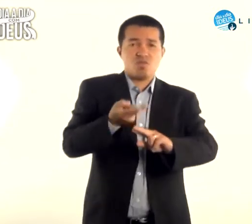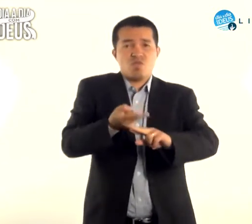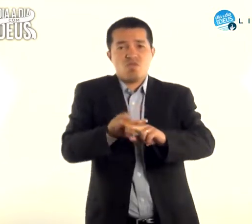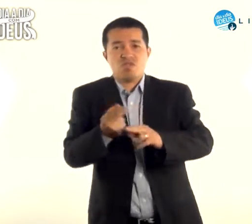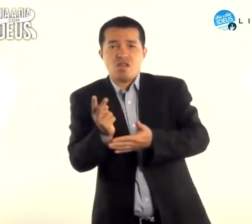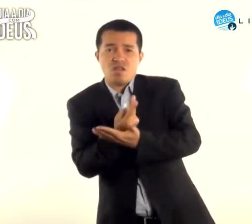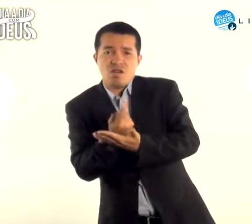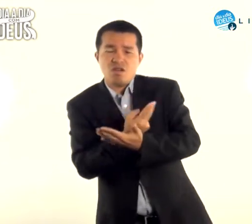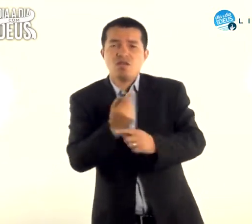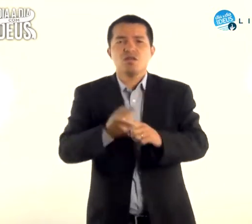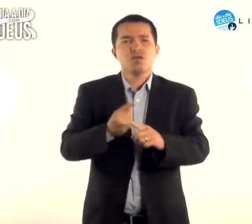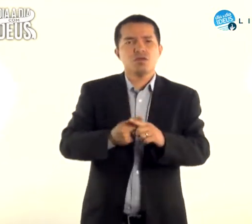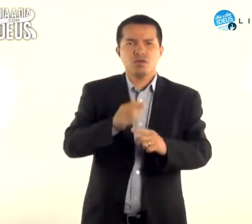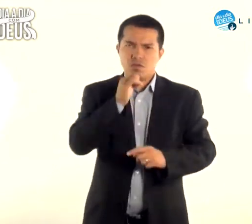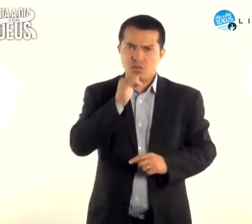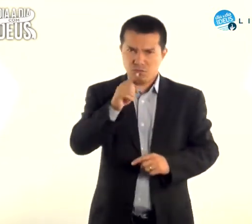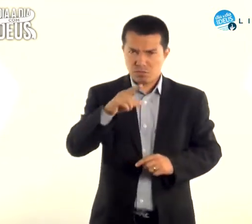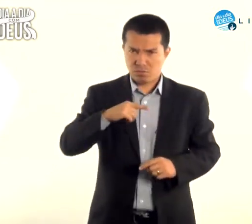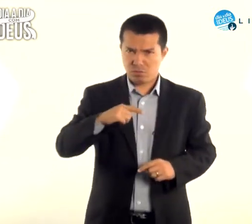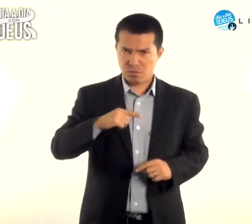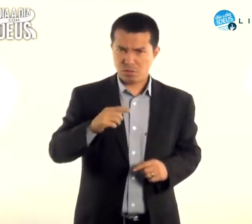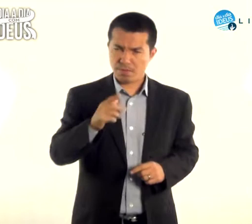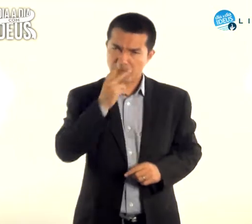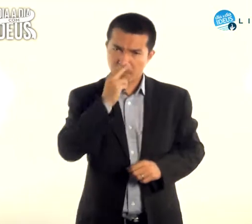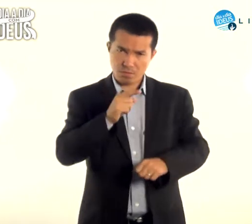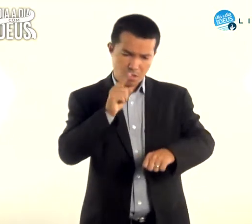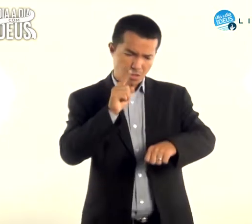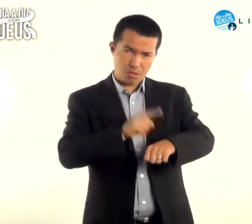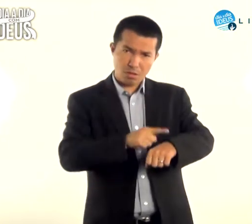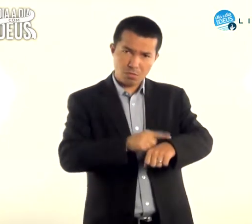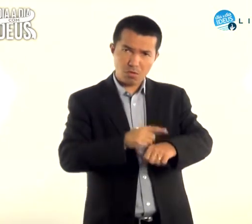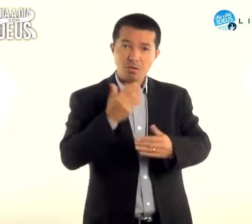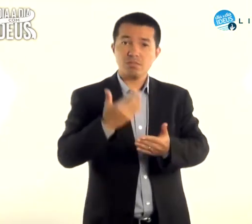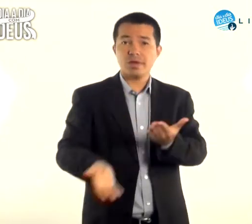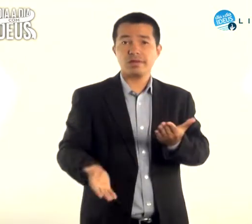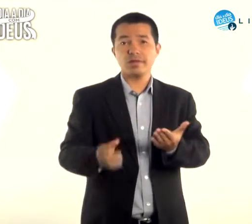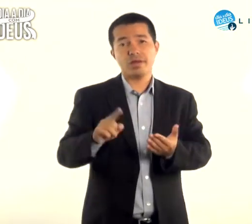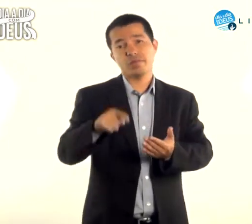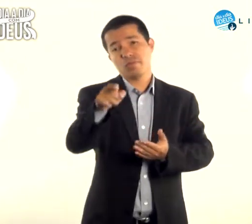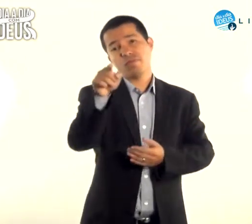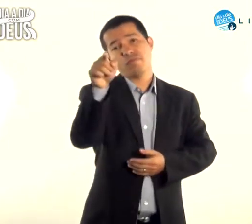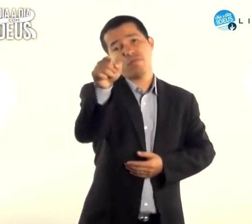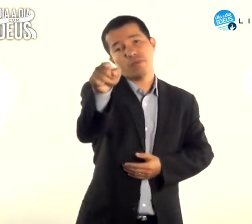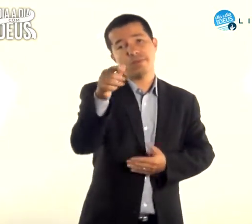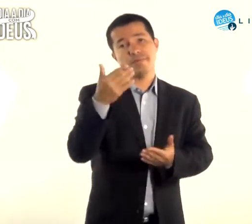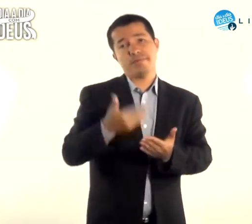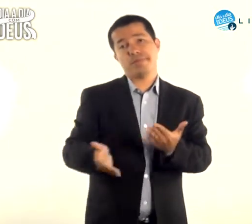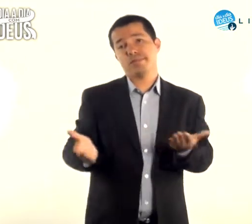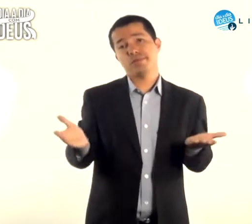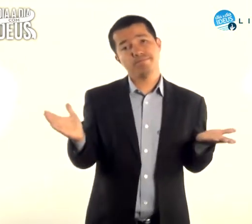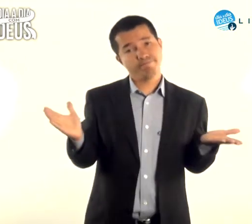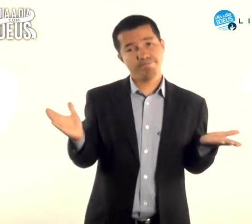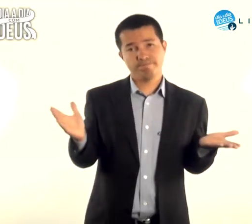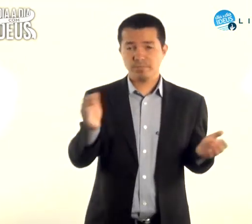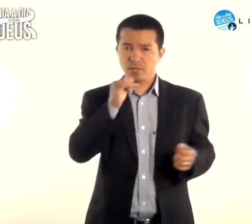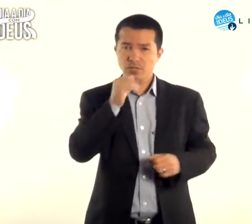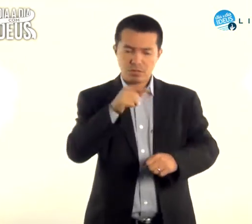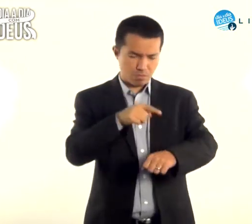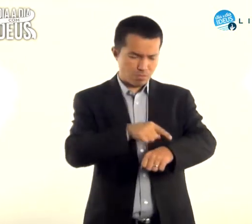quem mata tempo não é assassino, mas é suicida. Não é assim? Quem mata tempo é